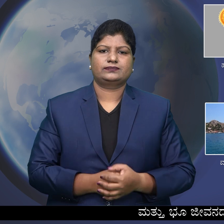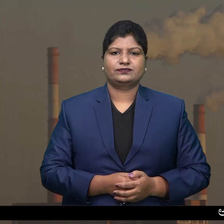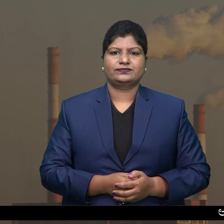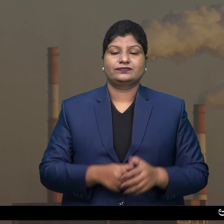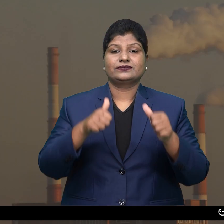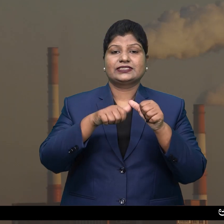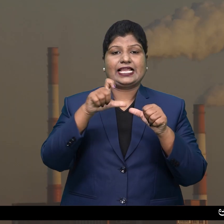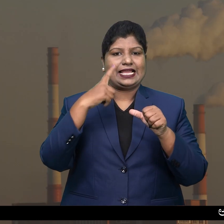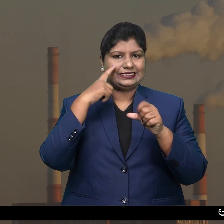ಆಮ್ಲ ಮಳೆ.